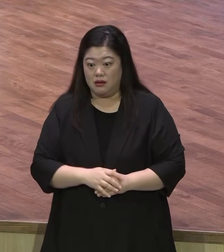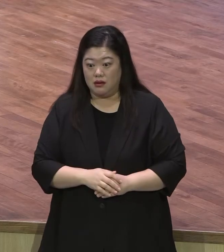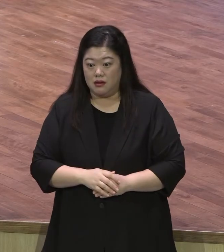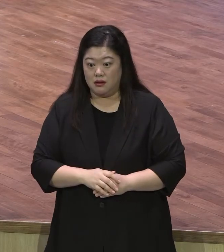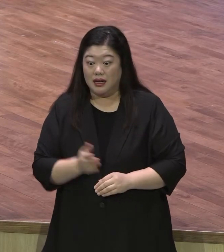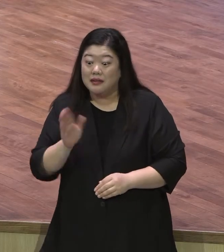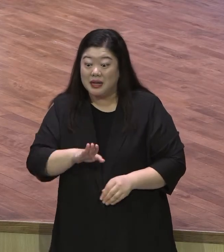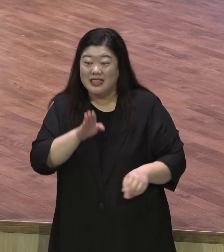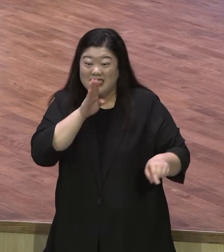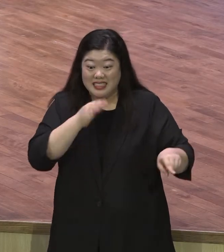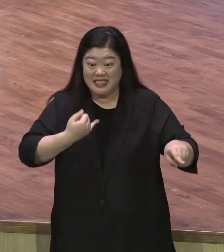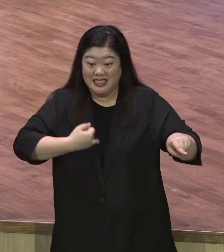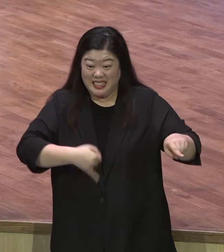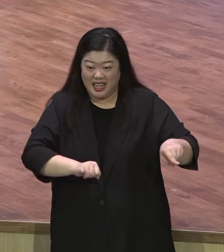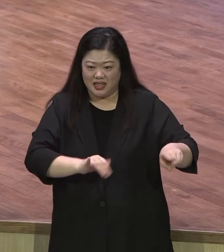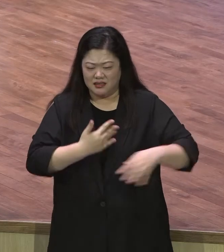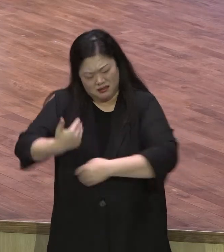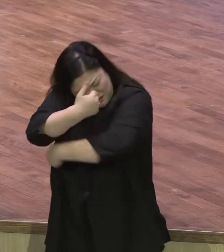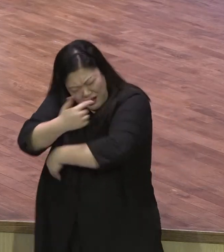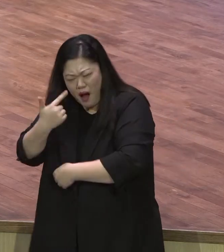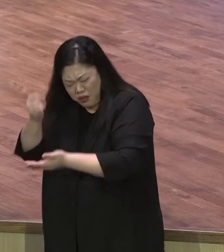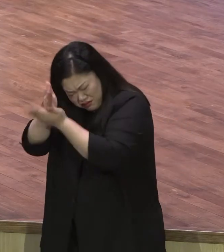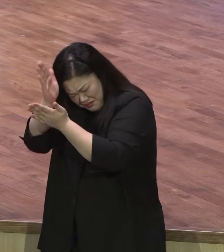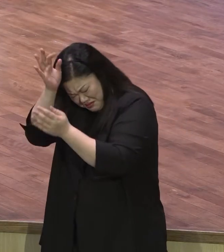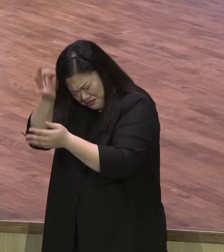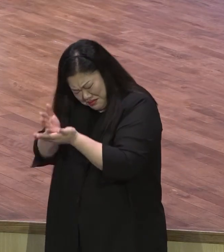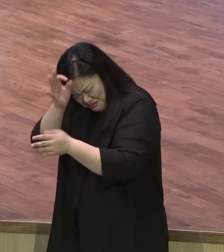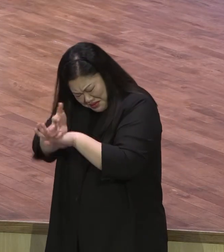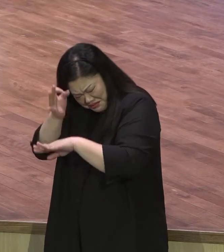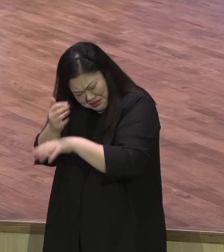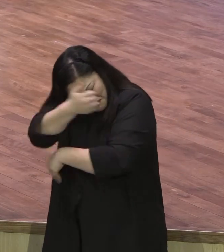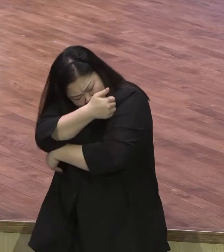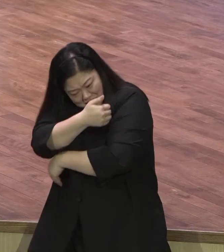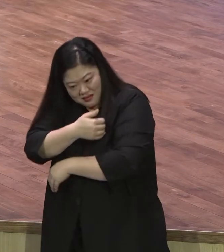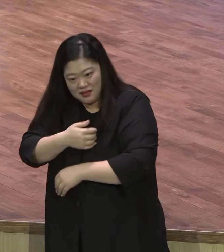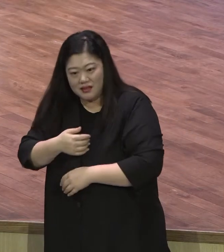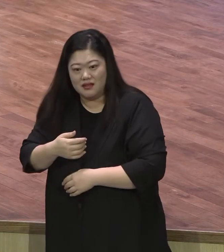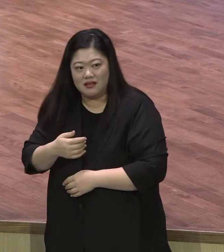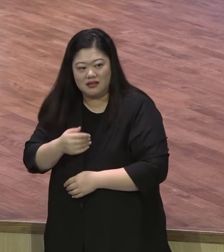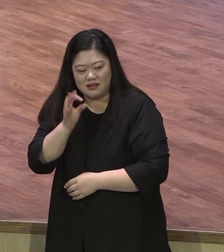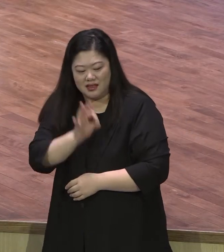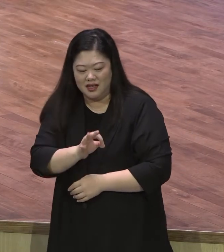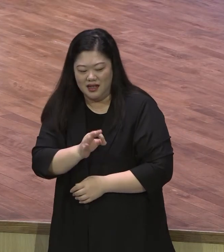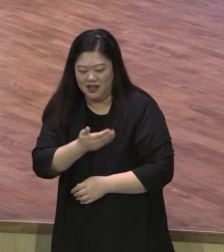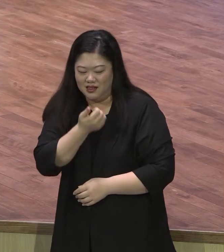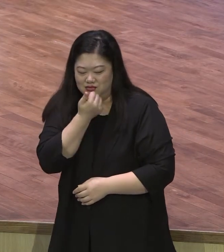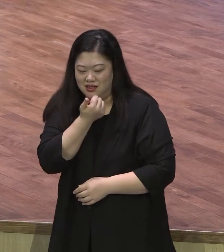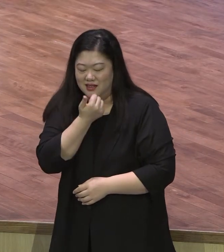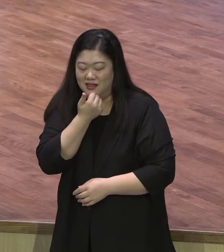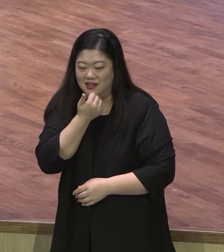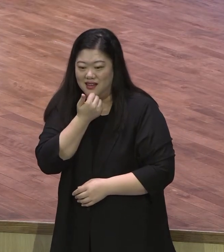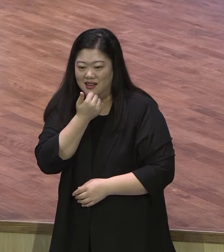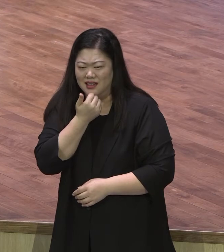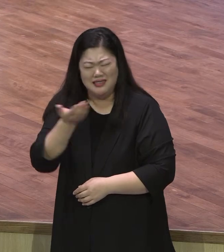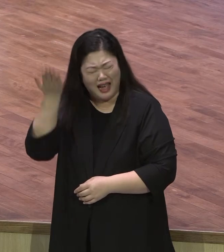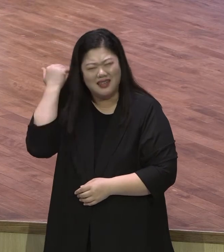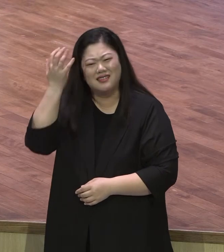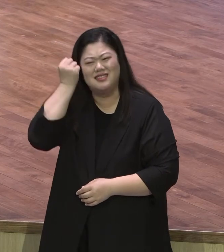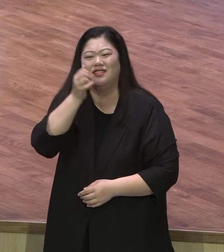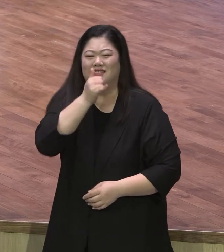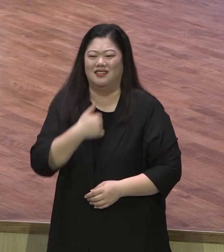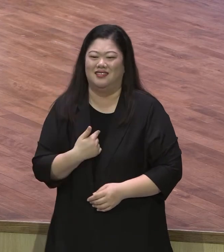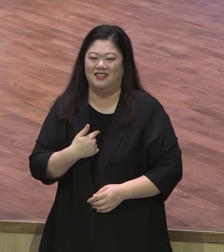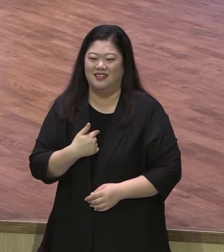안 나오버려 오늘 구원 못 받은 사람이 나를 거예요 구원 받은 사람 어려움 닥칠수록 더 하나님 앞에 더 가까이 보다 더